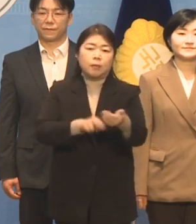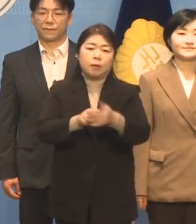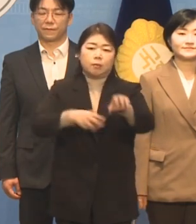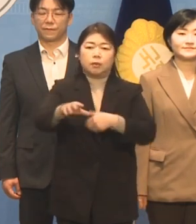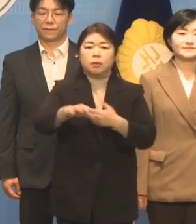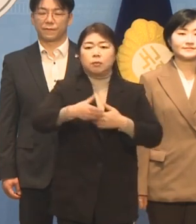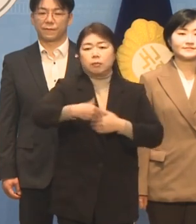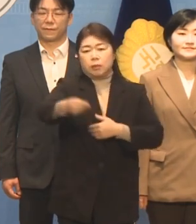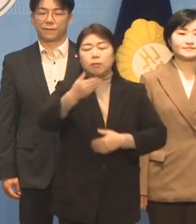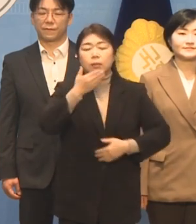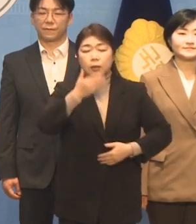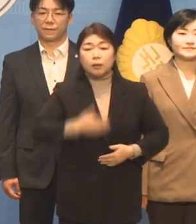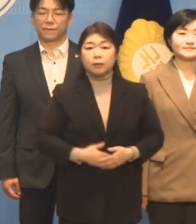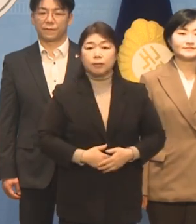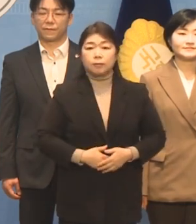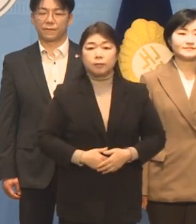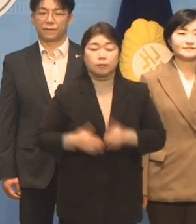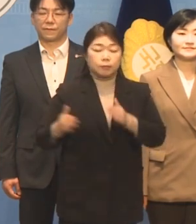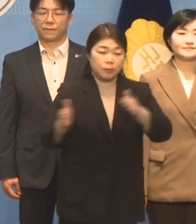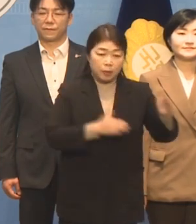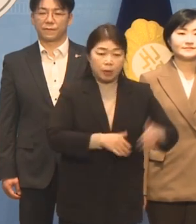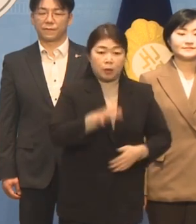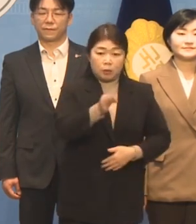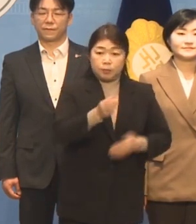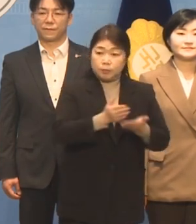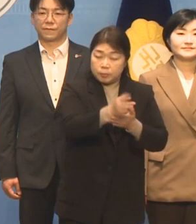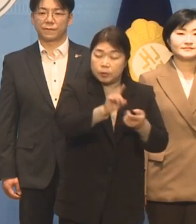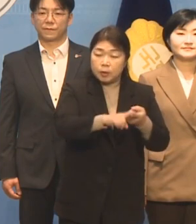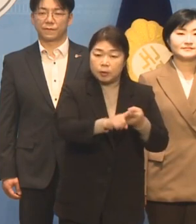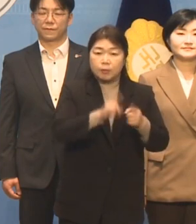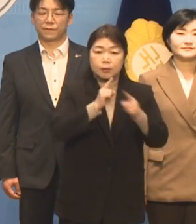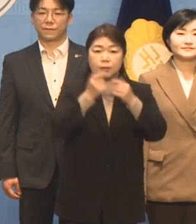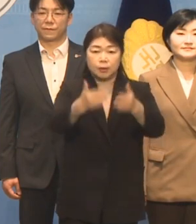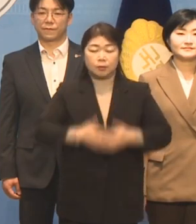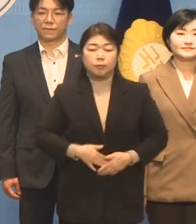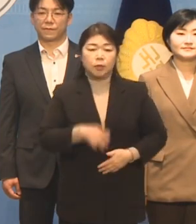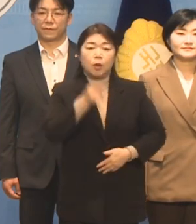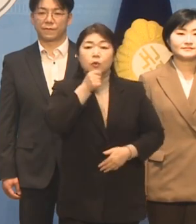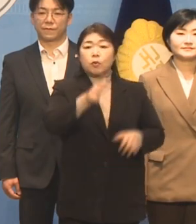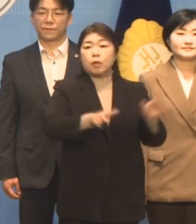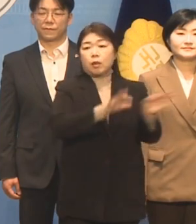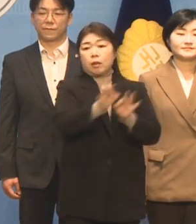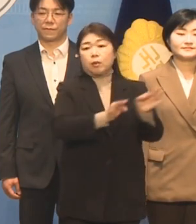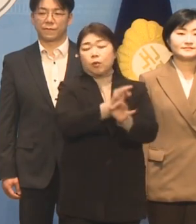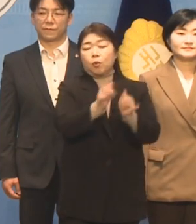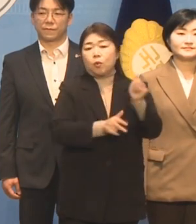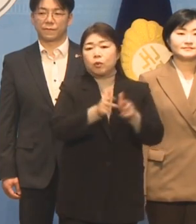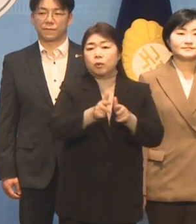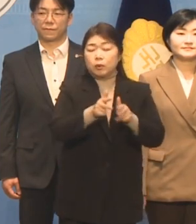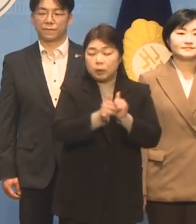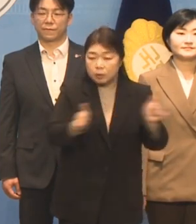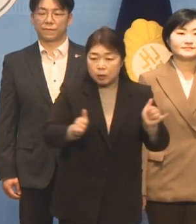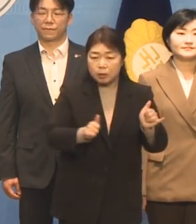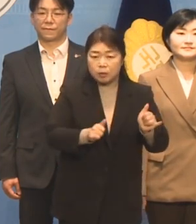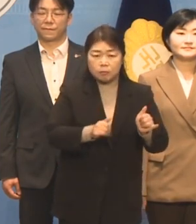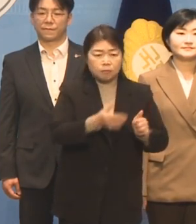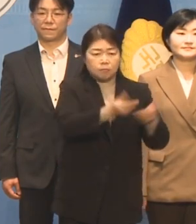금융 분야 정책으로 소상공인 재생기금을 조성해서 소상공인 부채 문제를 해결하겠습니다.